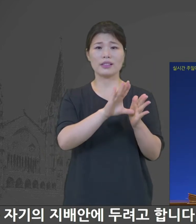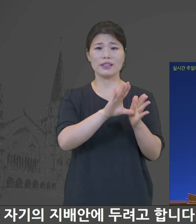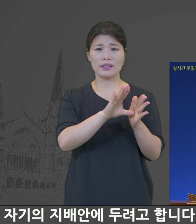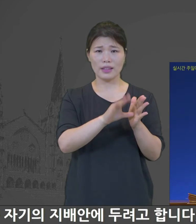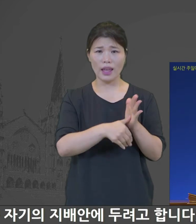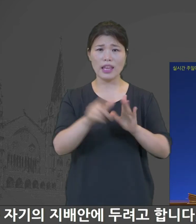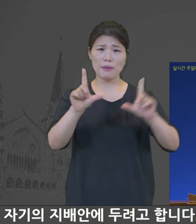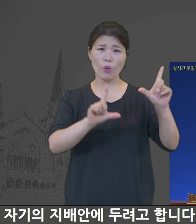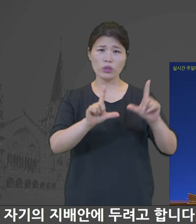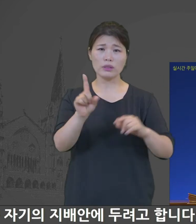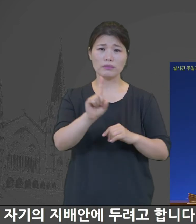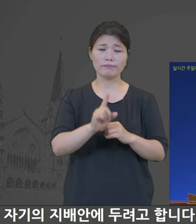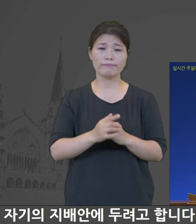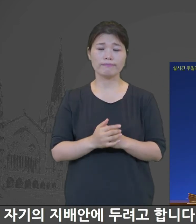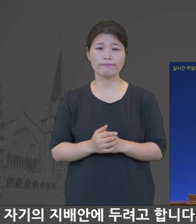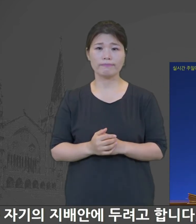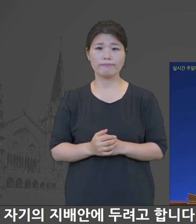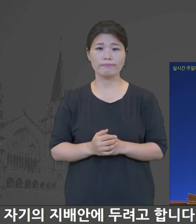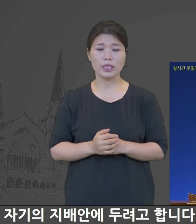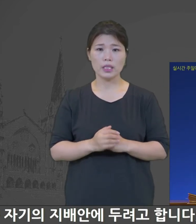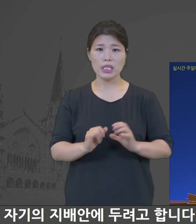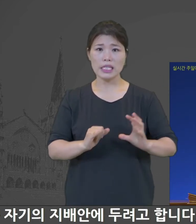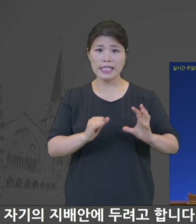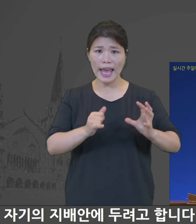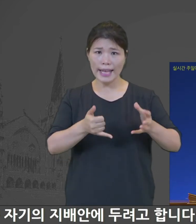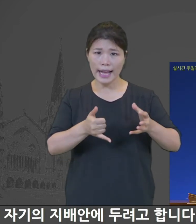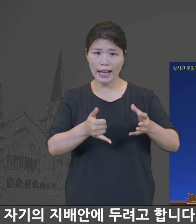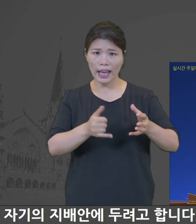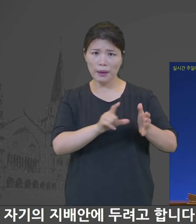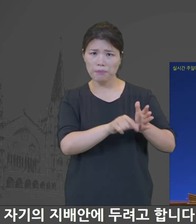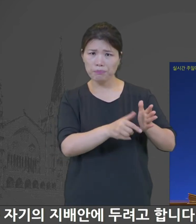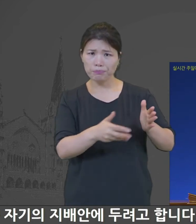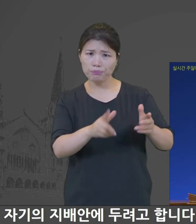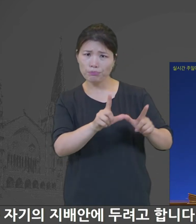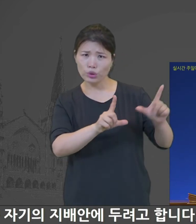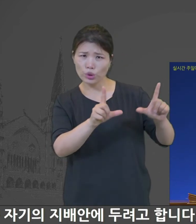모습이었냐면 이 세상 풍조를 따르고